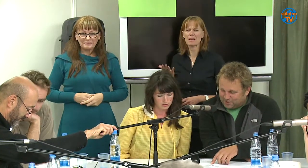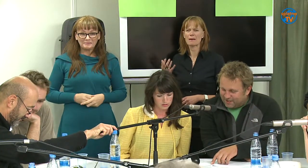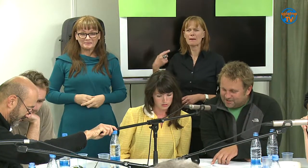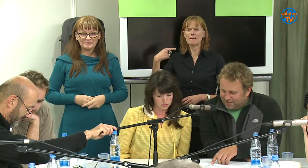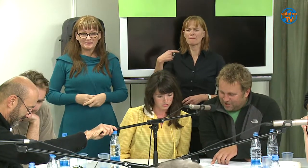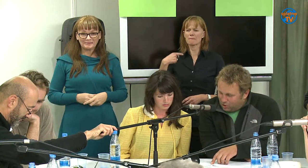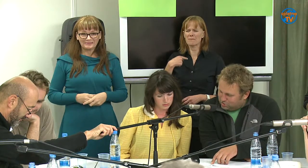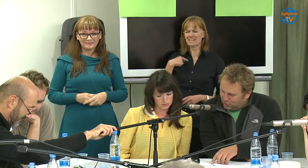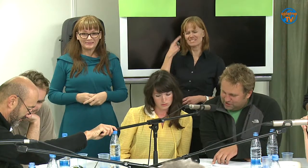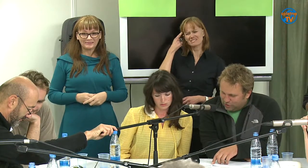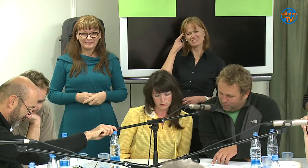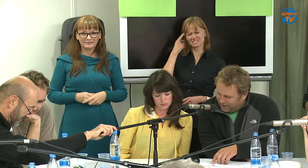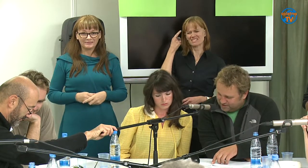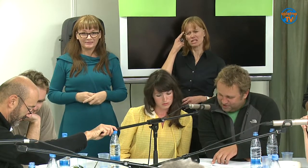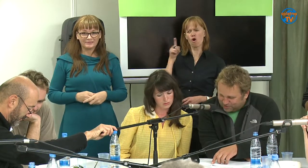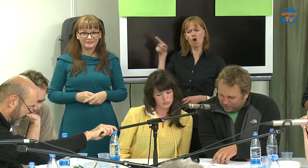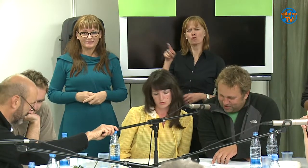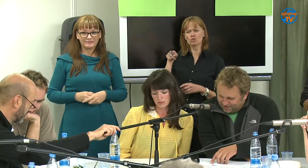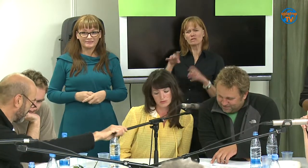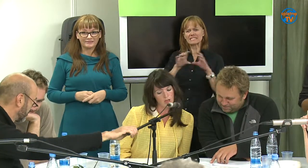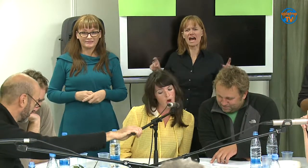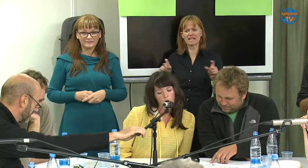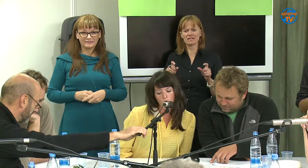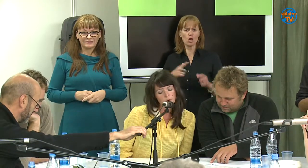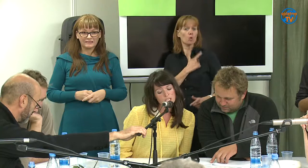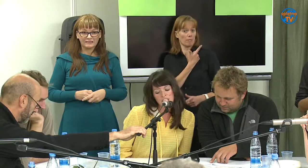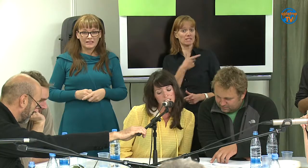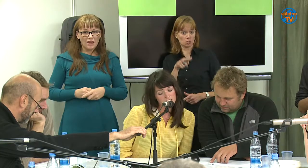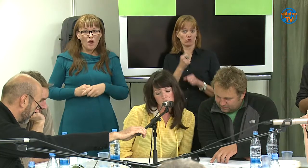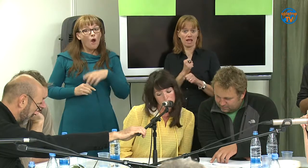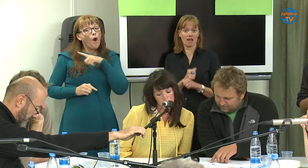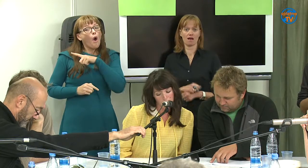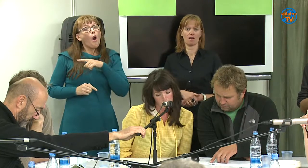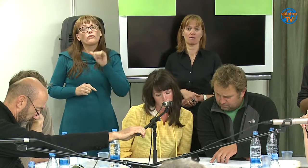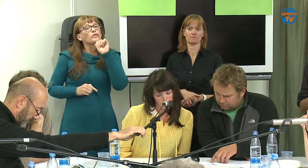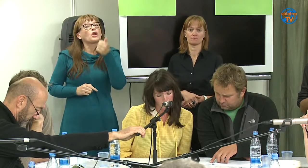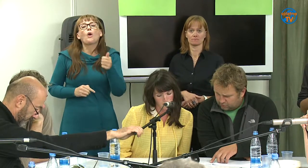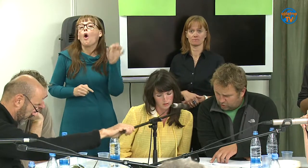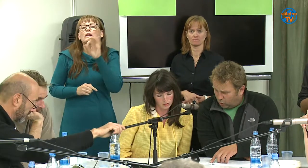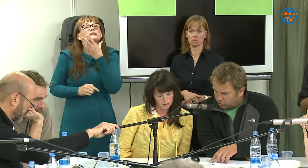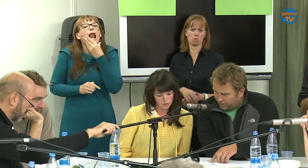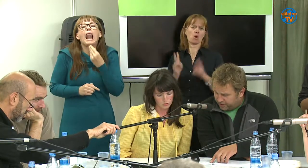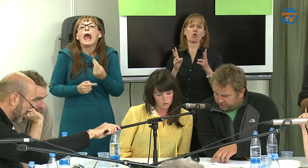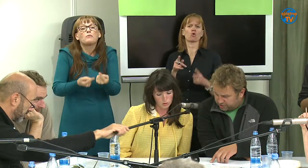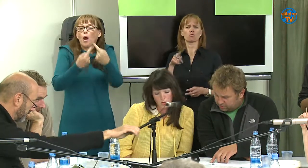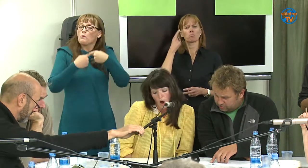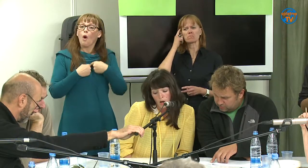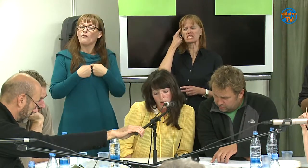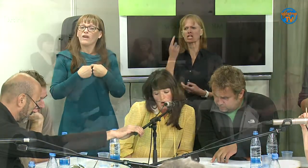vse zdi, da on to iz ljubezni stori. On mi nikdar nič lepega ne pove. Kako to meniš? No, ta